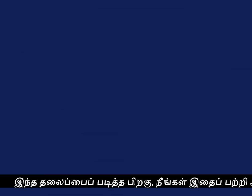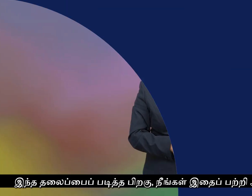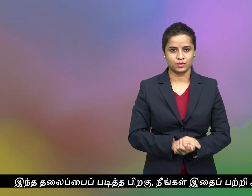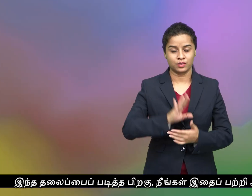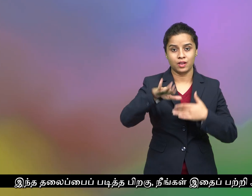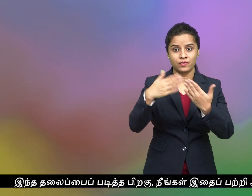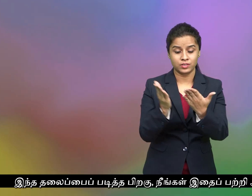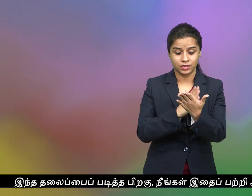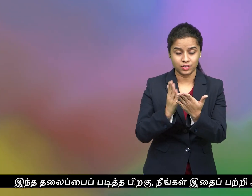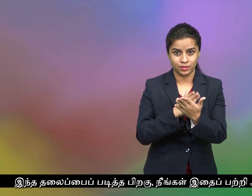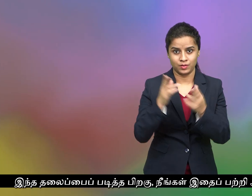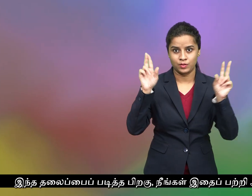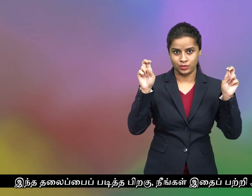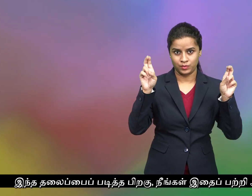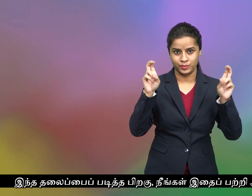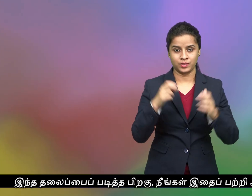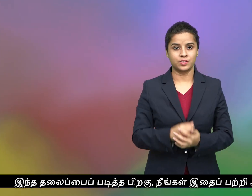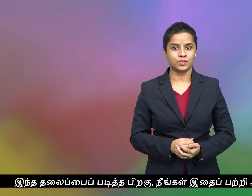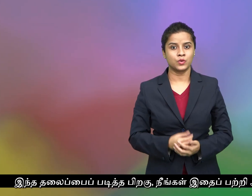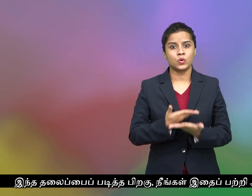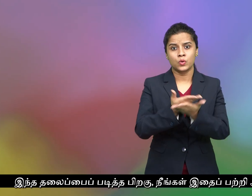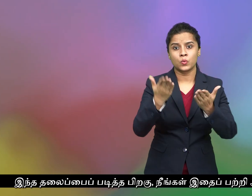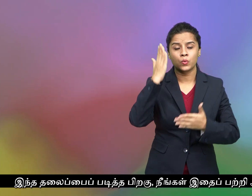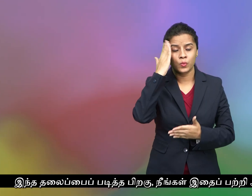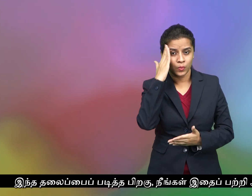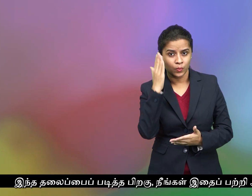இந்த தலைப்பை படித்த பிறகு நீங்கள் இதை பற்றி அறிந்து கொள்வீர்கள்.